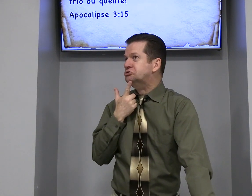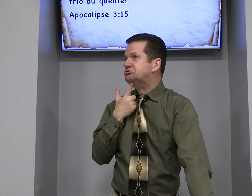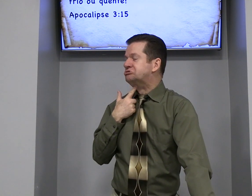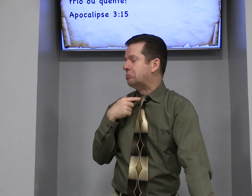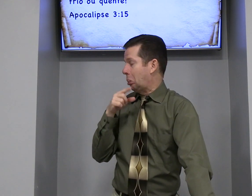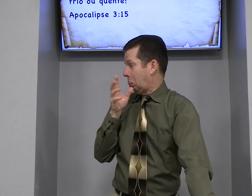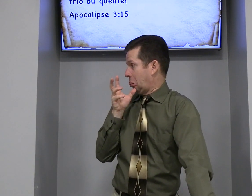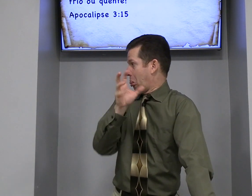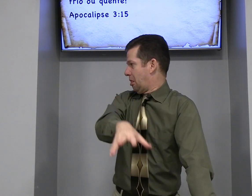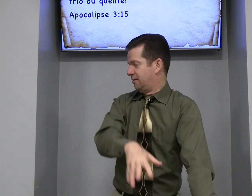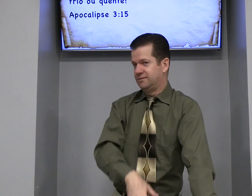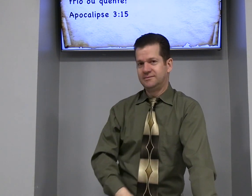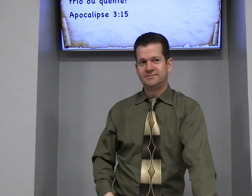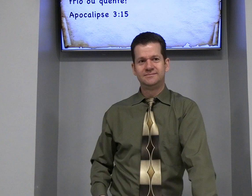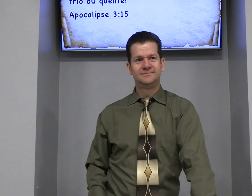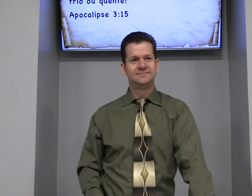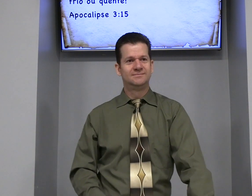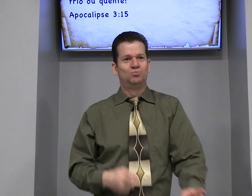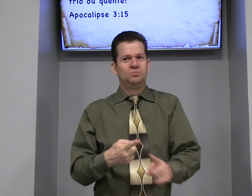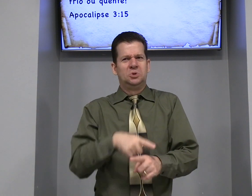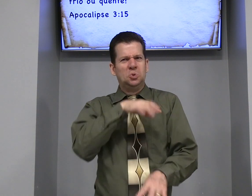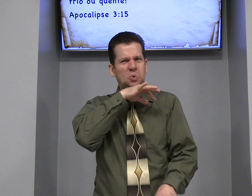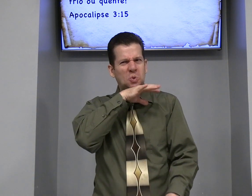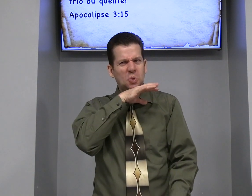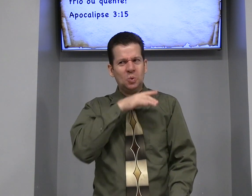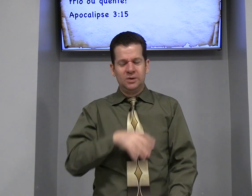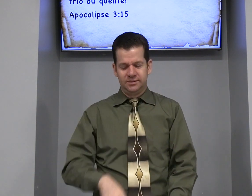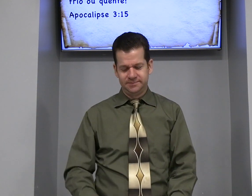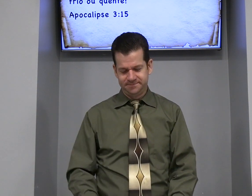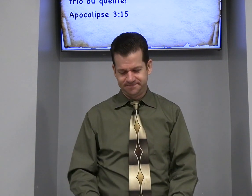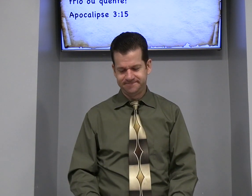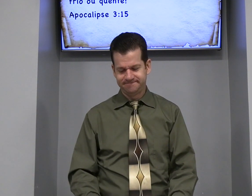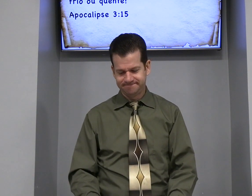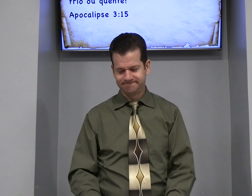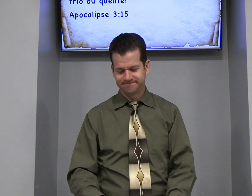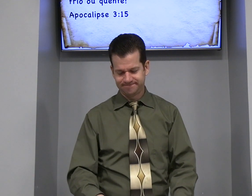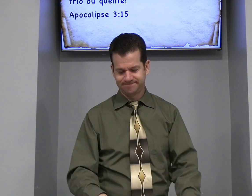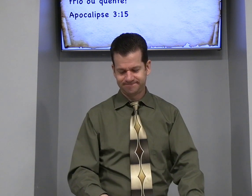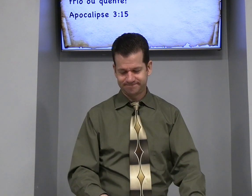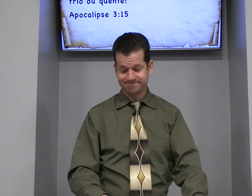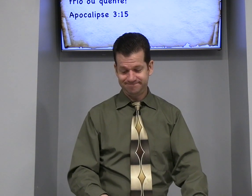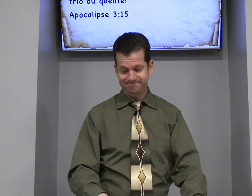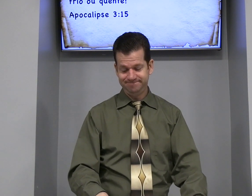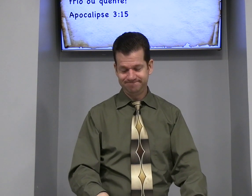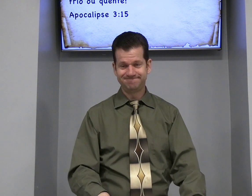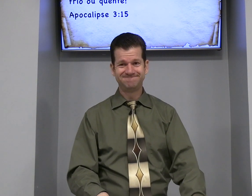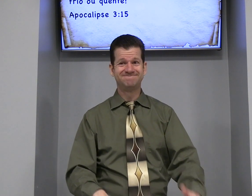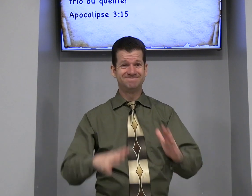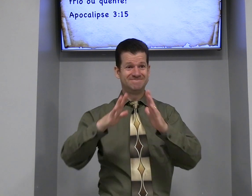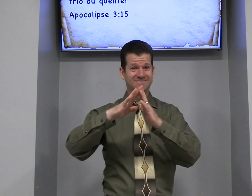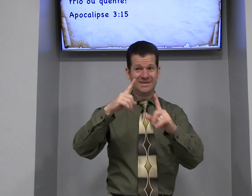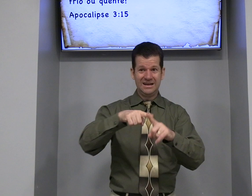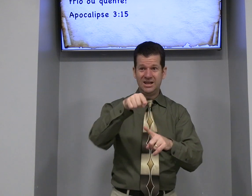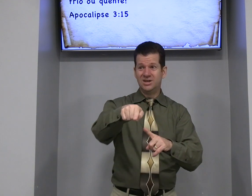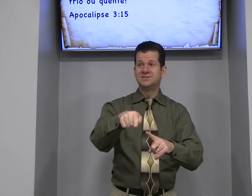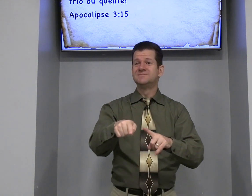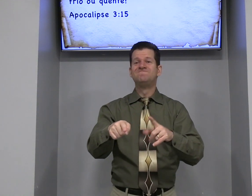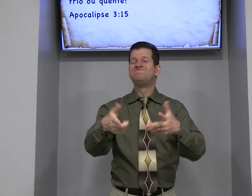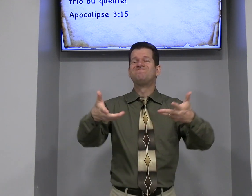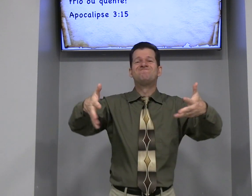Lembra que Deus falou que não é frio nem é morno? Quente é só morno, que é vomitar na